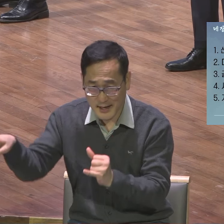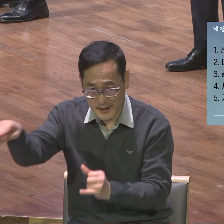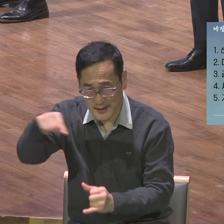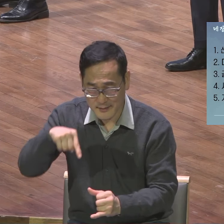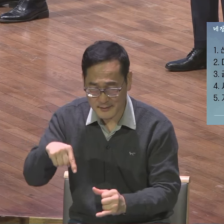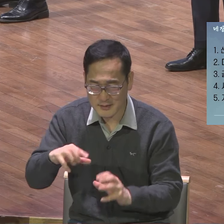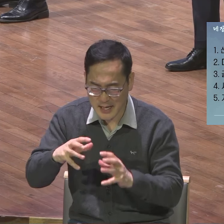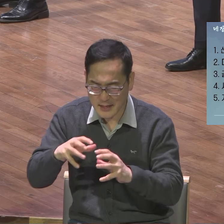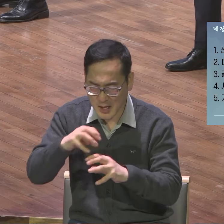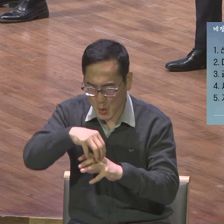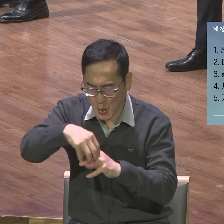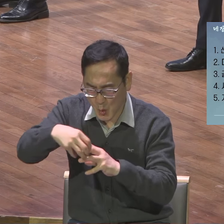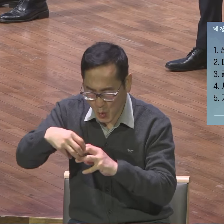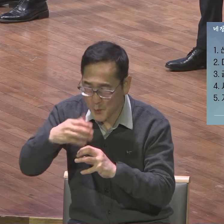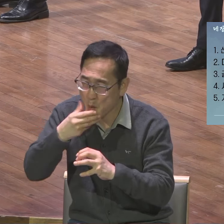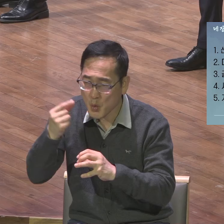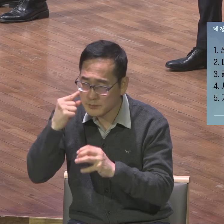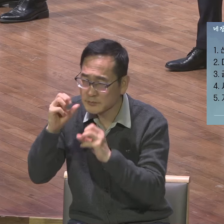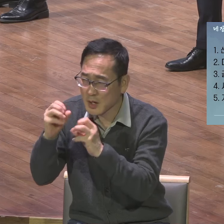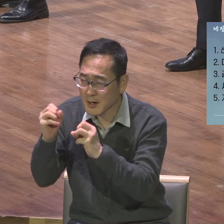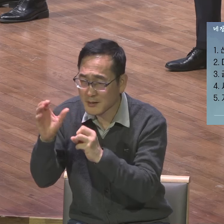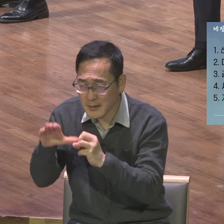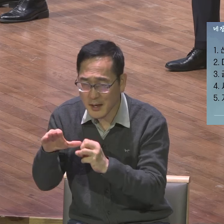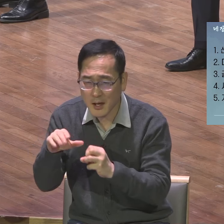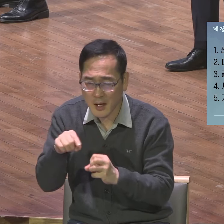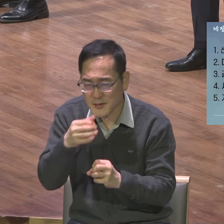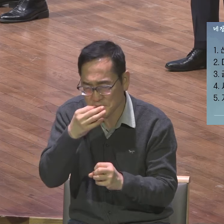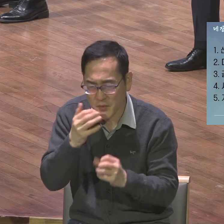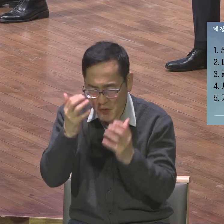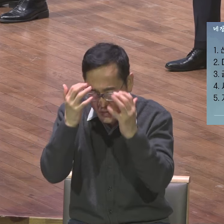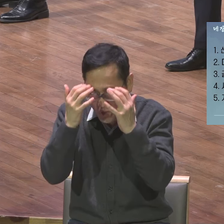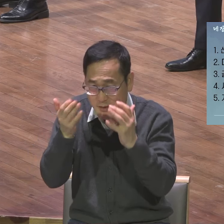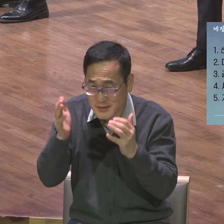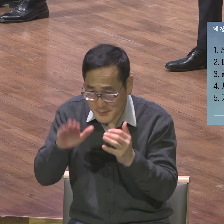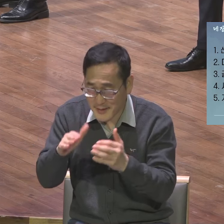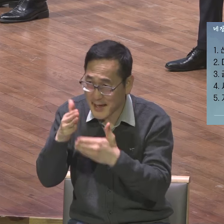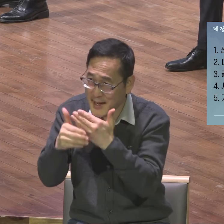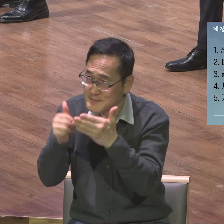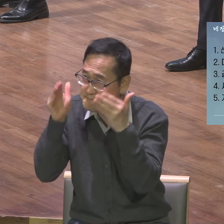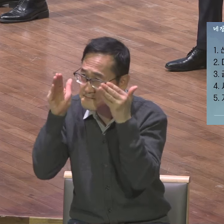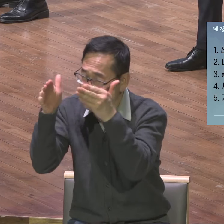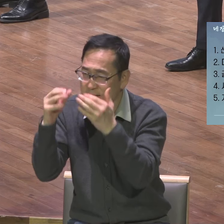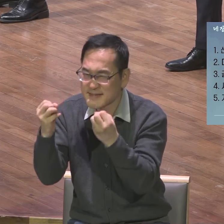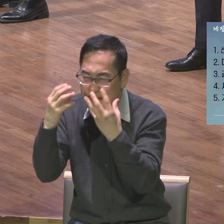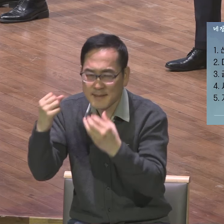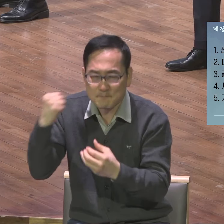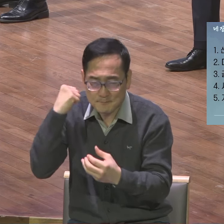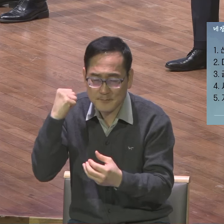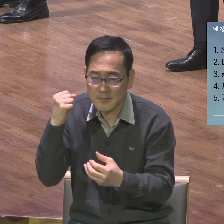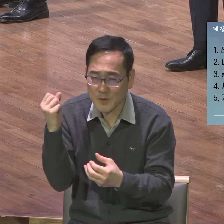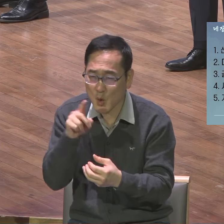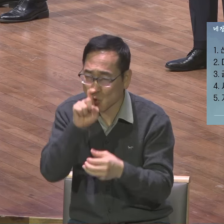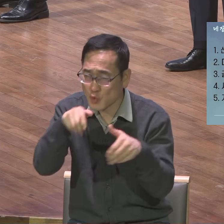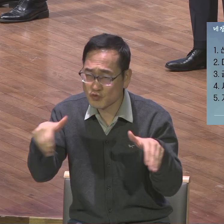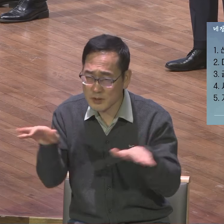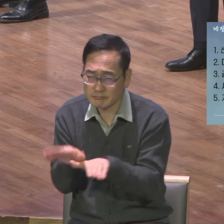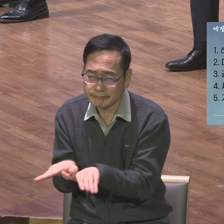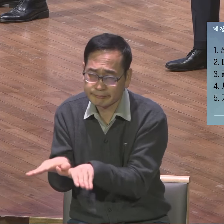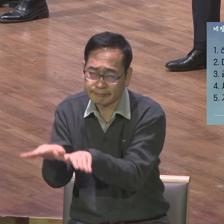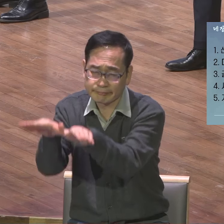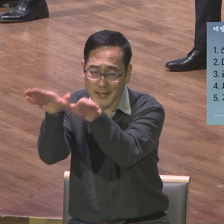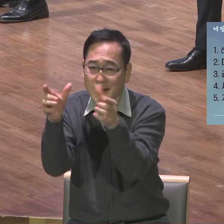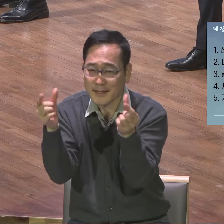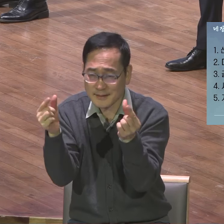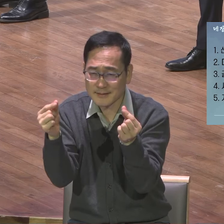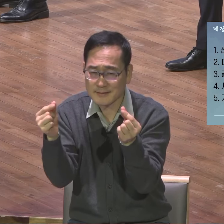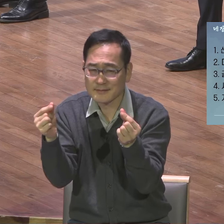외로움 속에 하나님께 시선을 고정하여 새 힘을 얻게 하여 주시옵소서. 독수리 날개 치며 올라감 같은